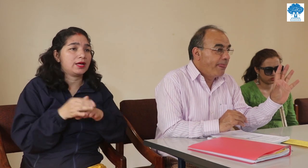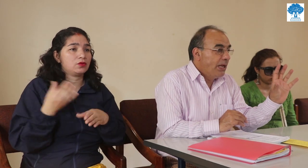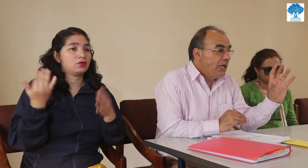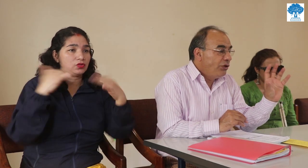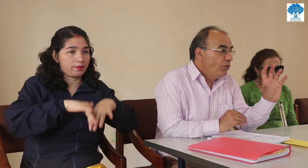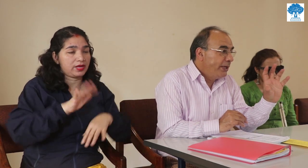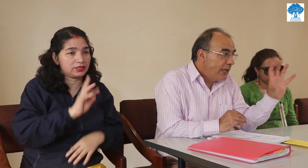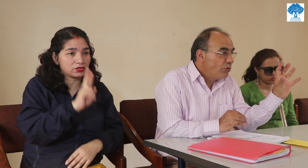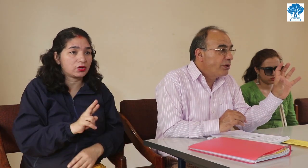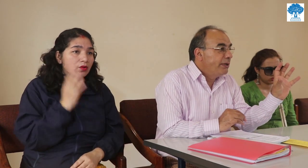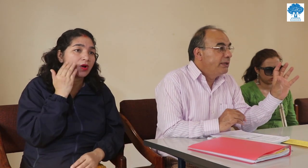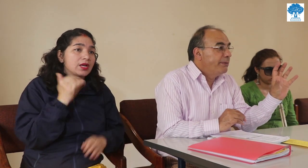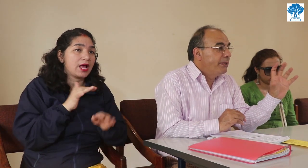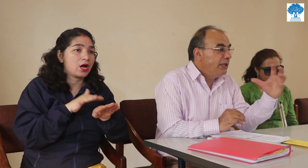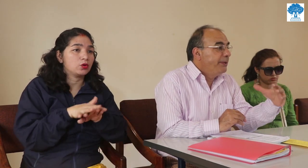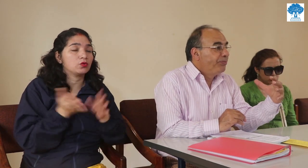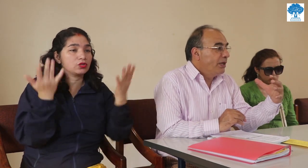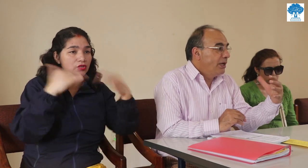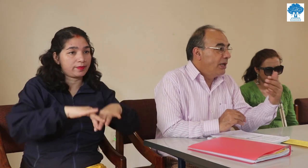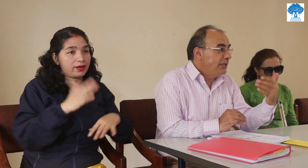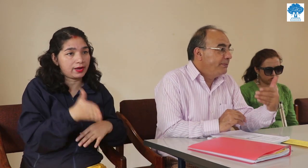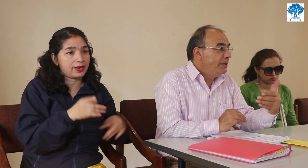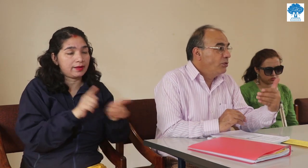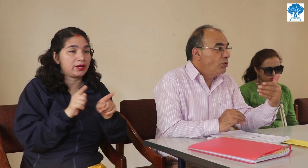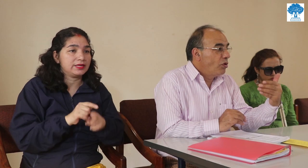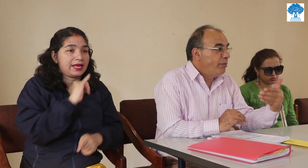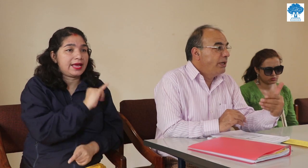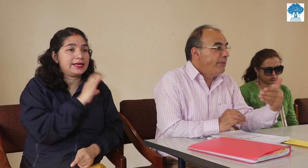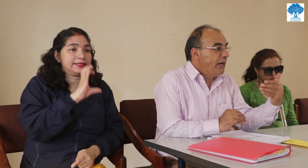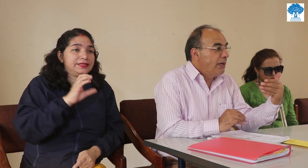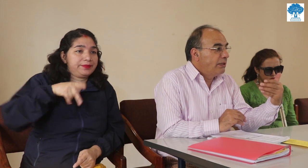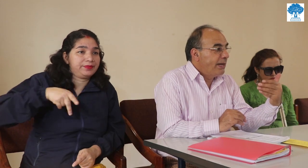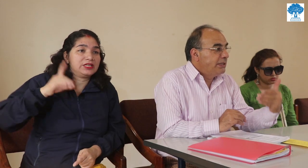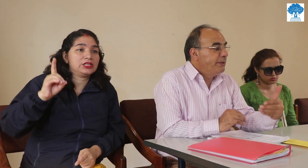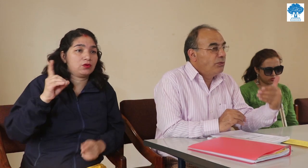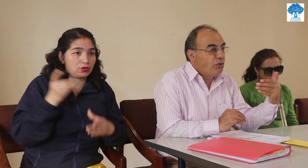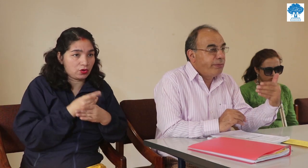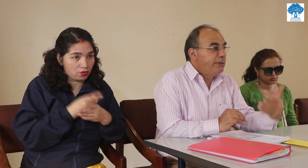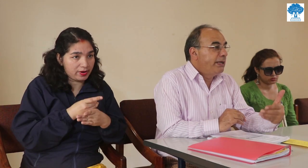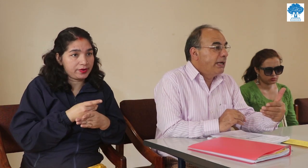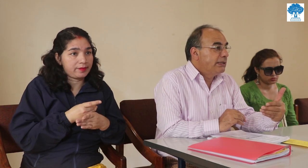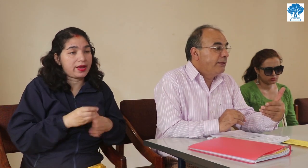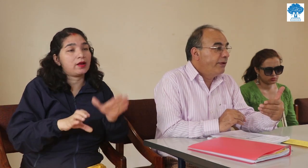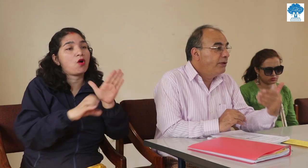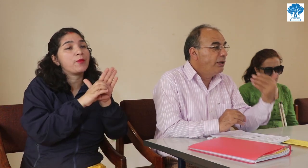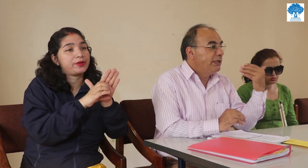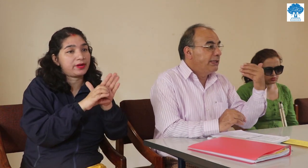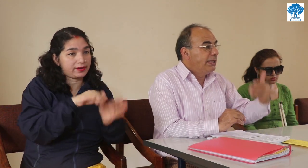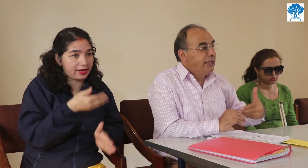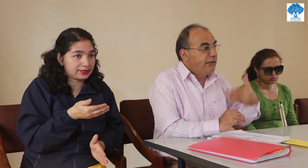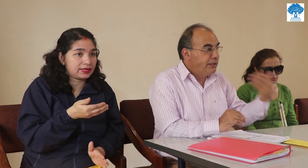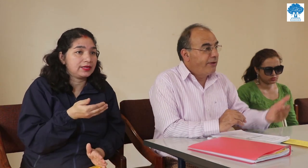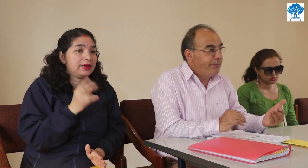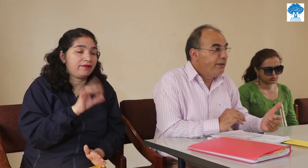छ यो महिलाहरूको सम्मेलनले पनि आइसिपिडीको डकुमेन्टमा अथवा आइसिपिडीको कमिटमेन्टलाई चाहिँ फेरि उनीहरूले